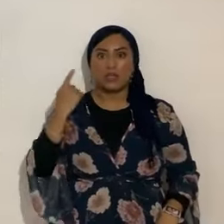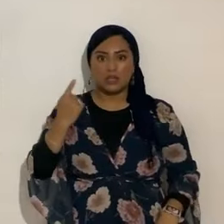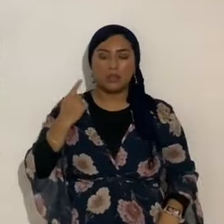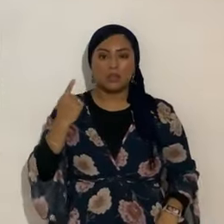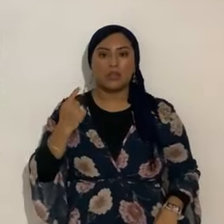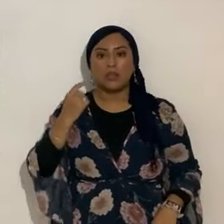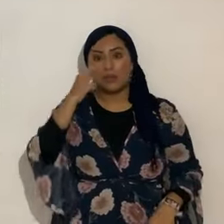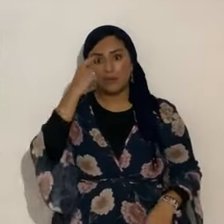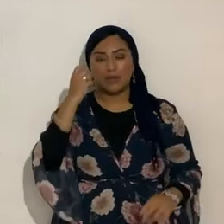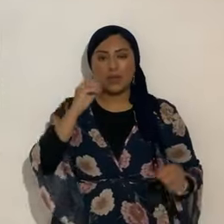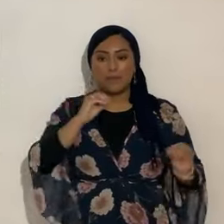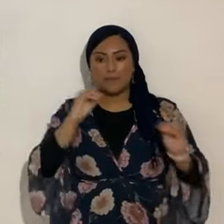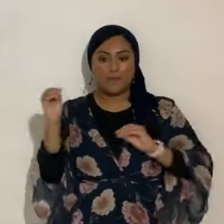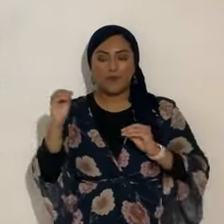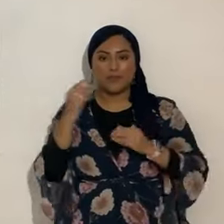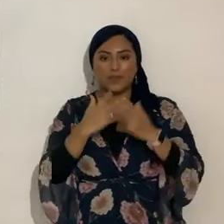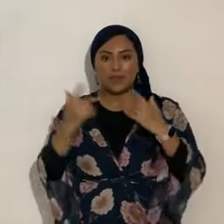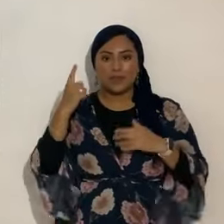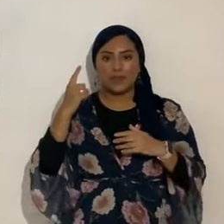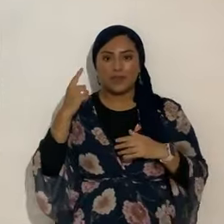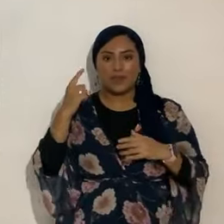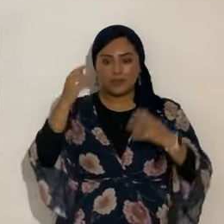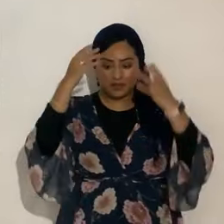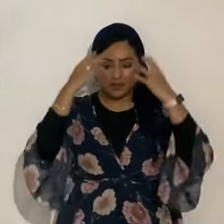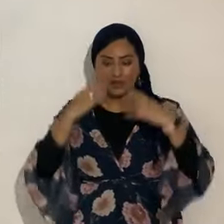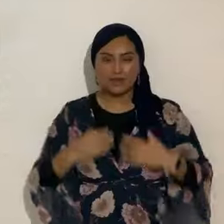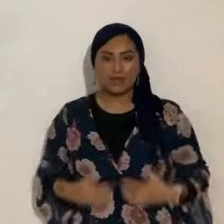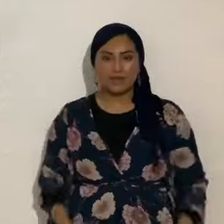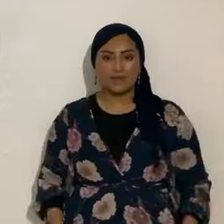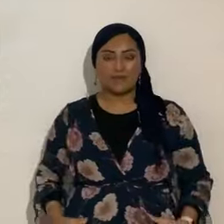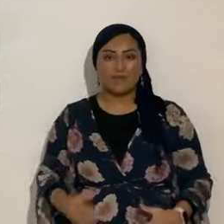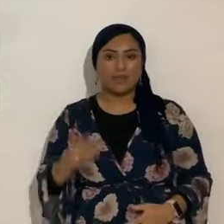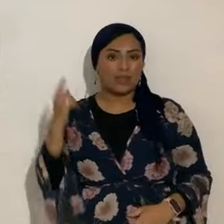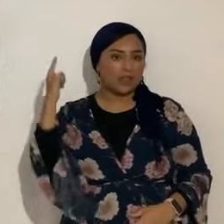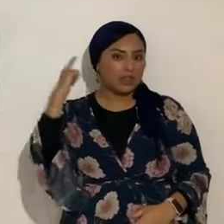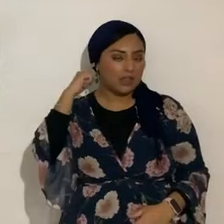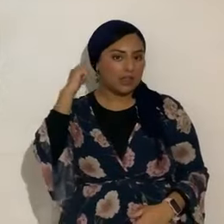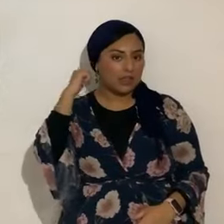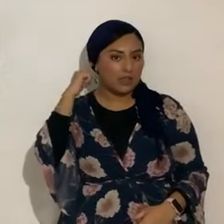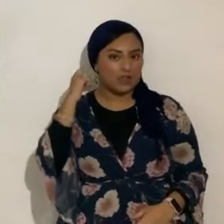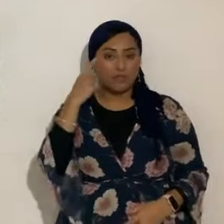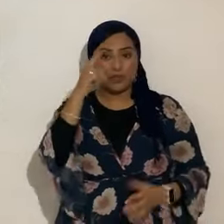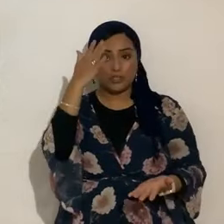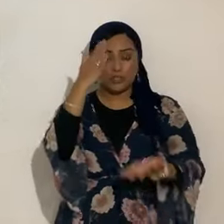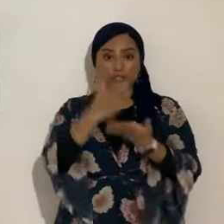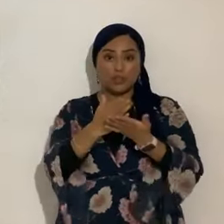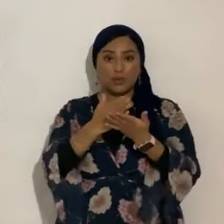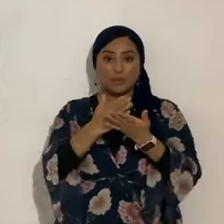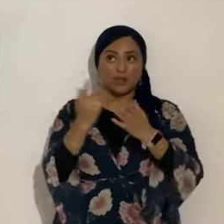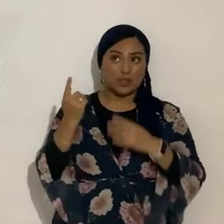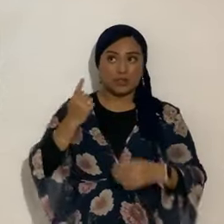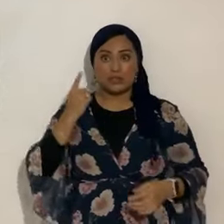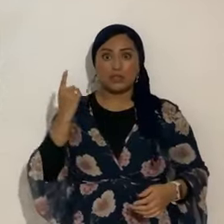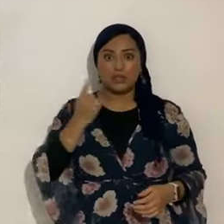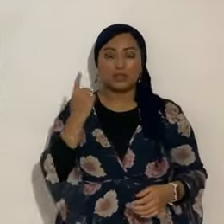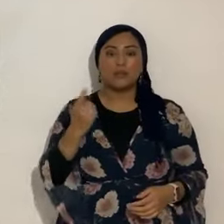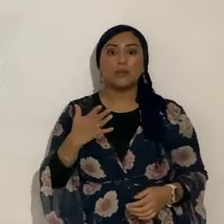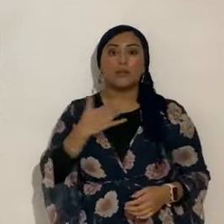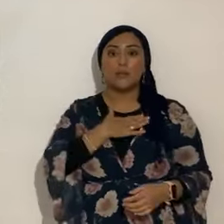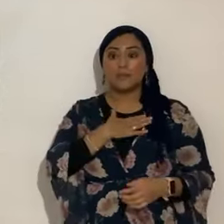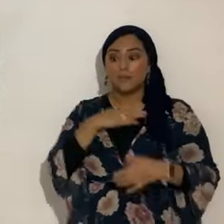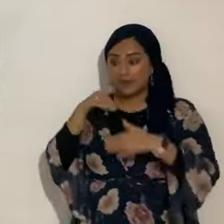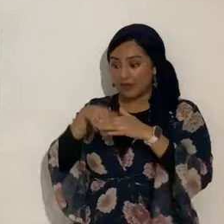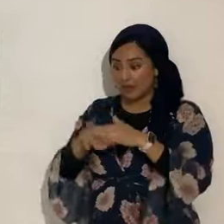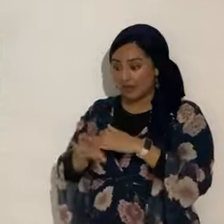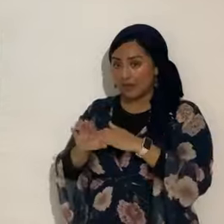se mueve un líquido, ¿sí? De los conductos semicirculares en el oído. Para evitar los mareos en los elevadores, yo por acá me subo